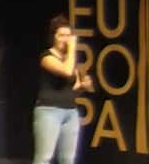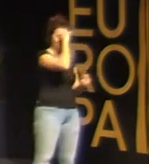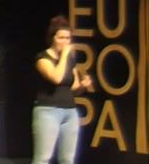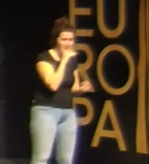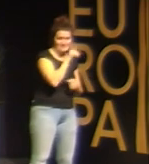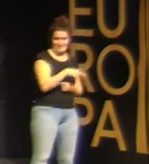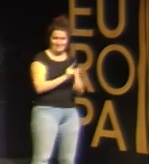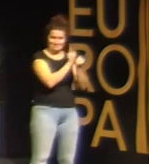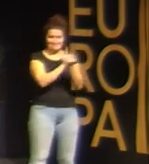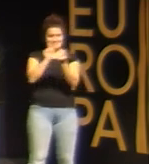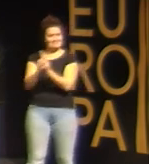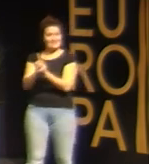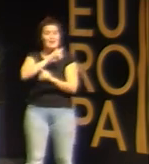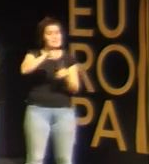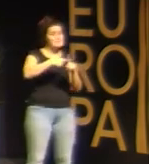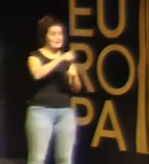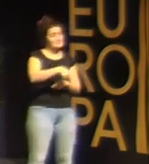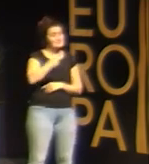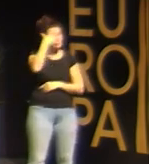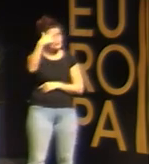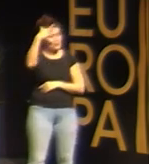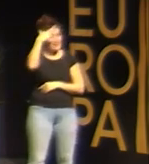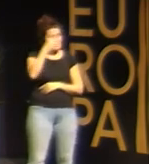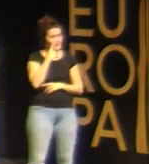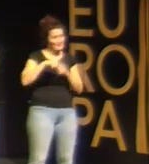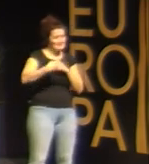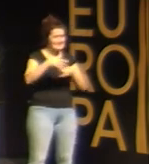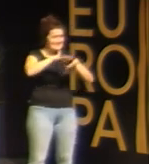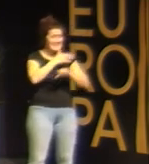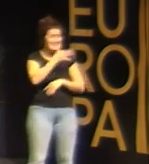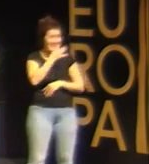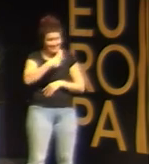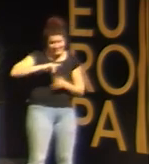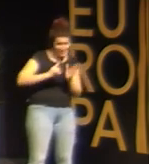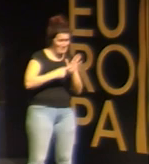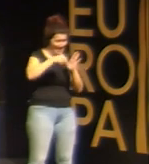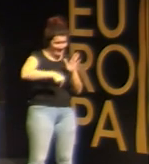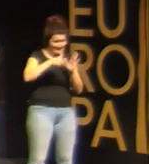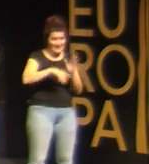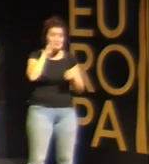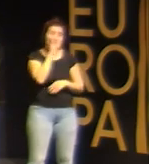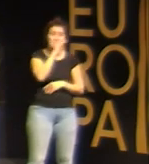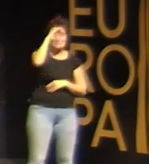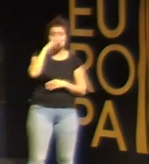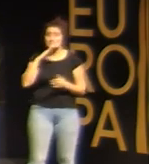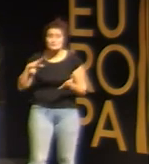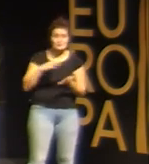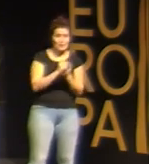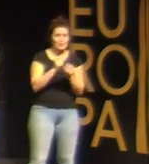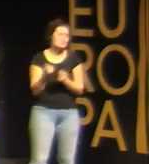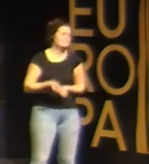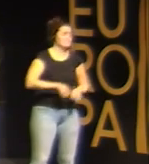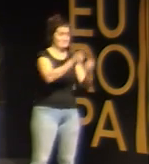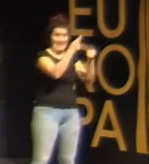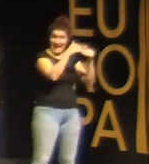papas y también vengo soñando que después de toda la tarde aquí esas mamás y esos papás volverán a casa